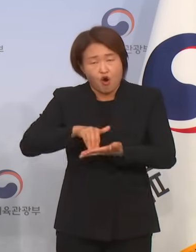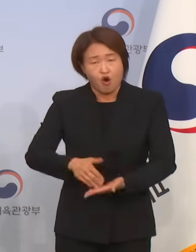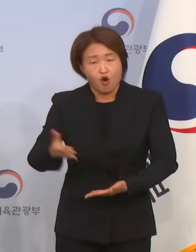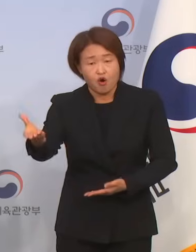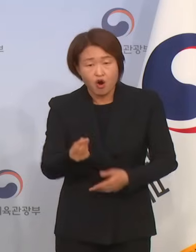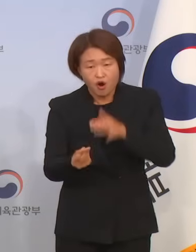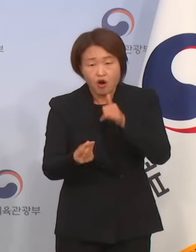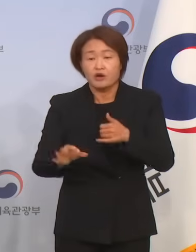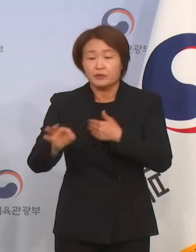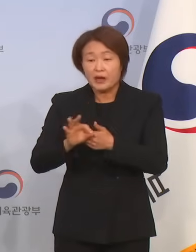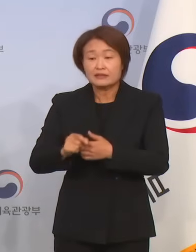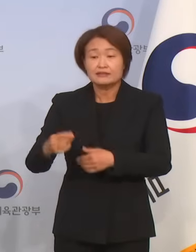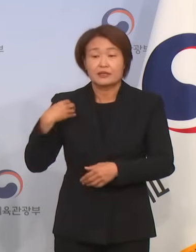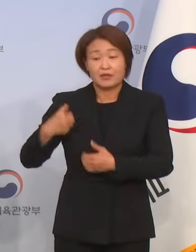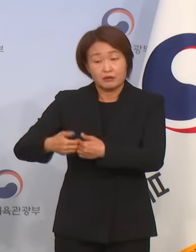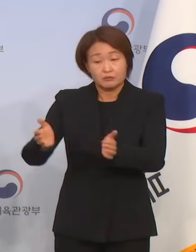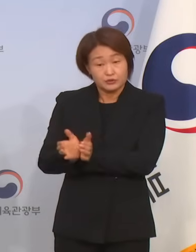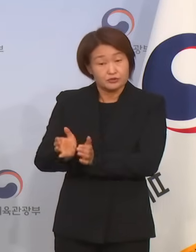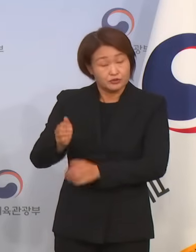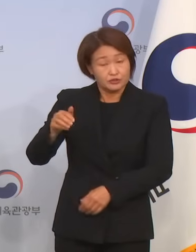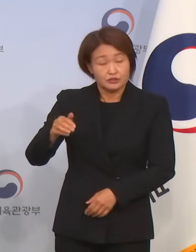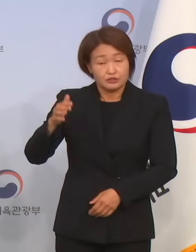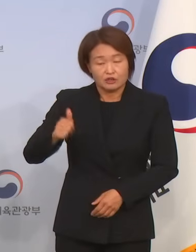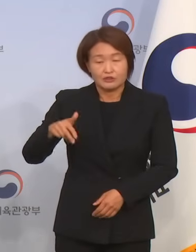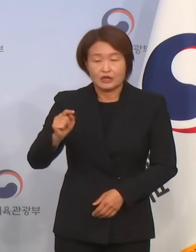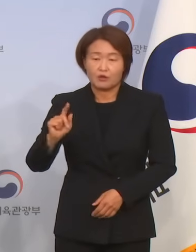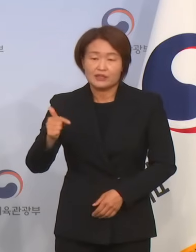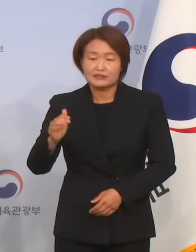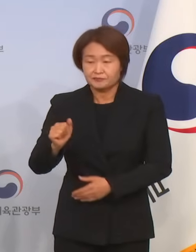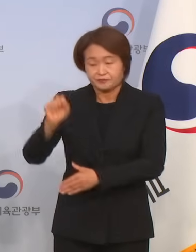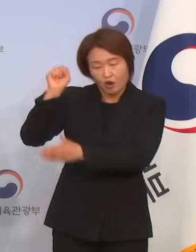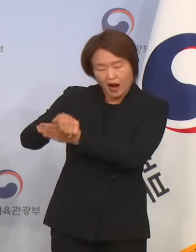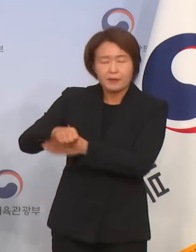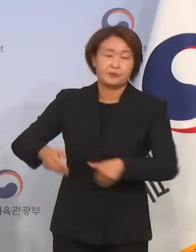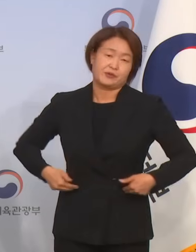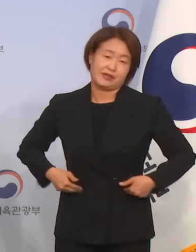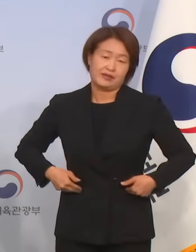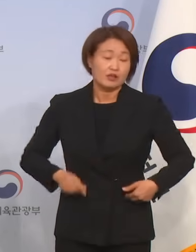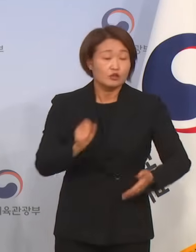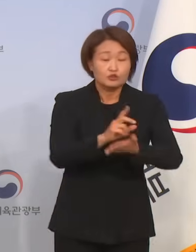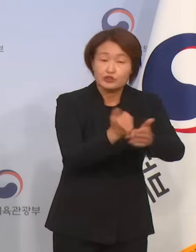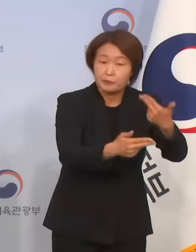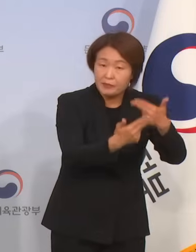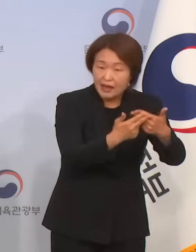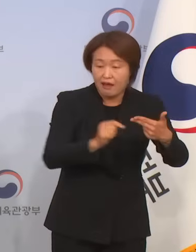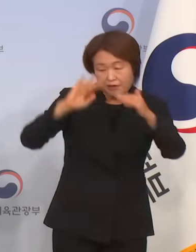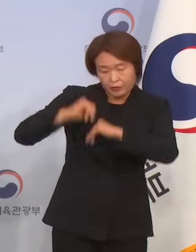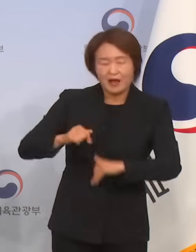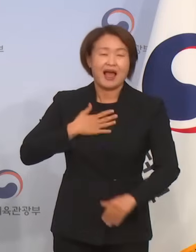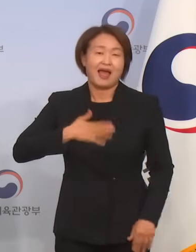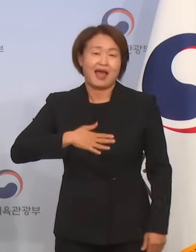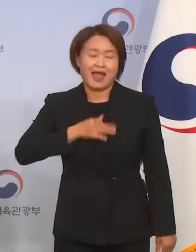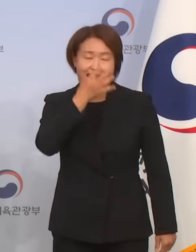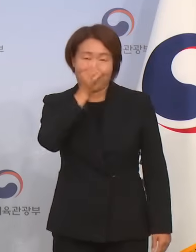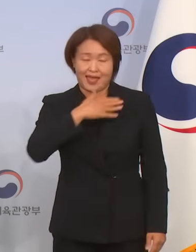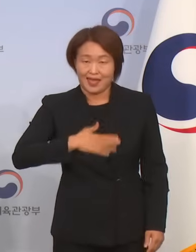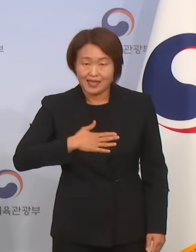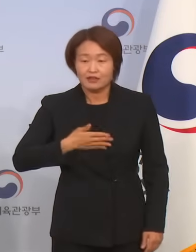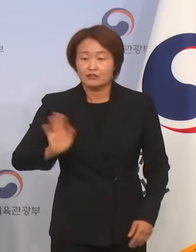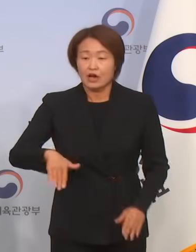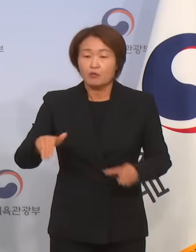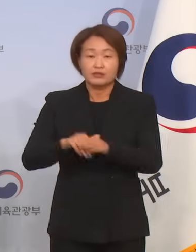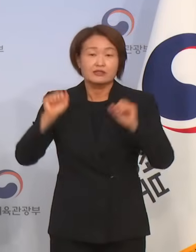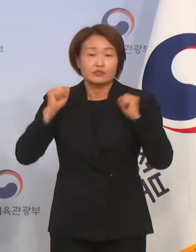주무부처 장관의 승인을 받도록 되어 있습니다. 축구협회는 이러한 사실을 알면서도